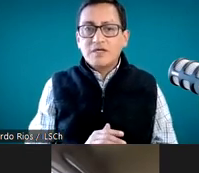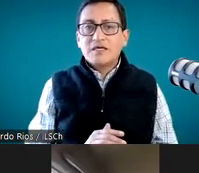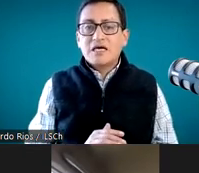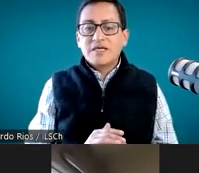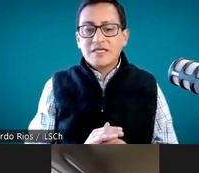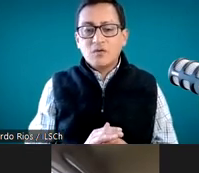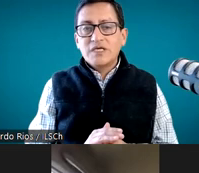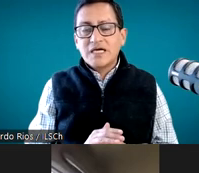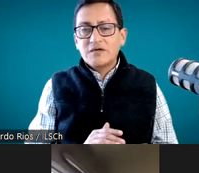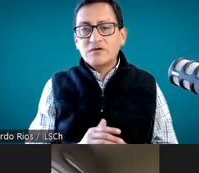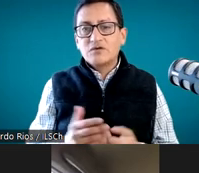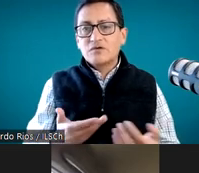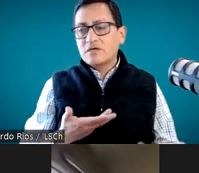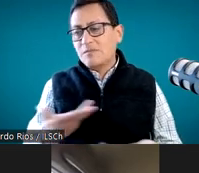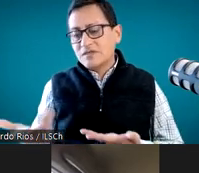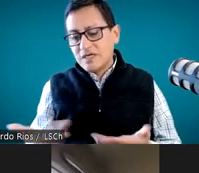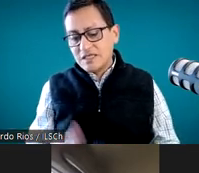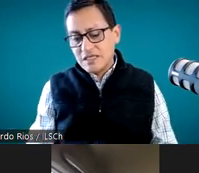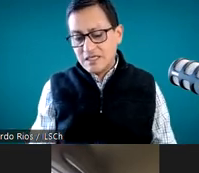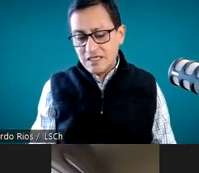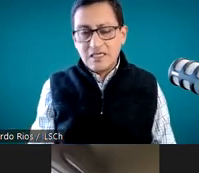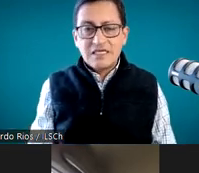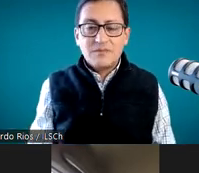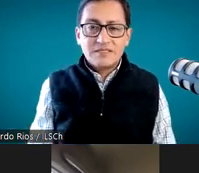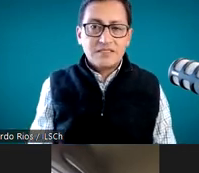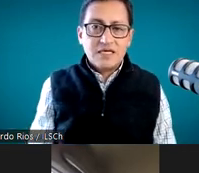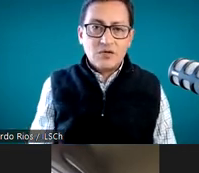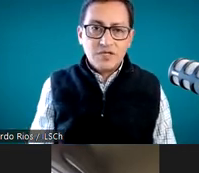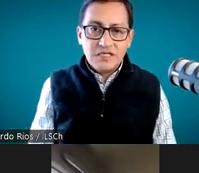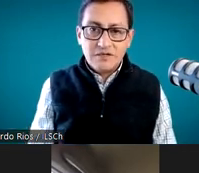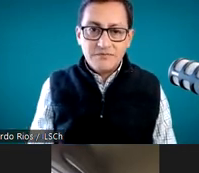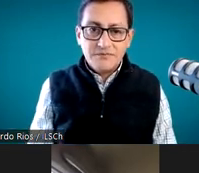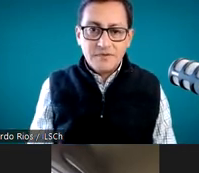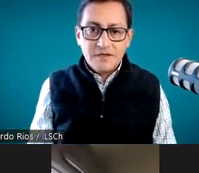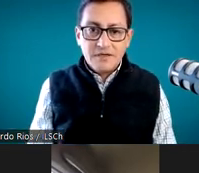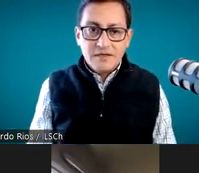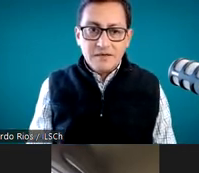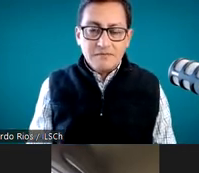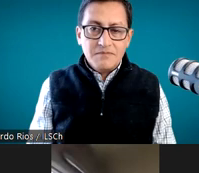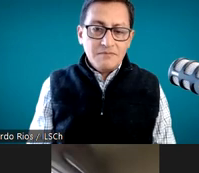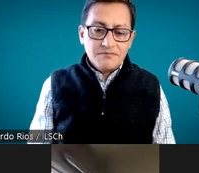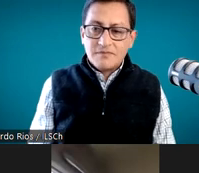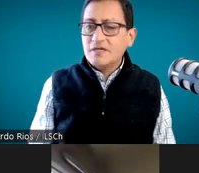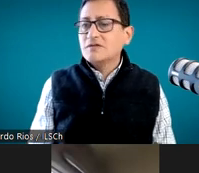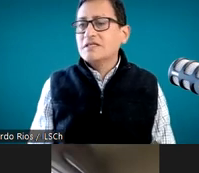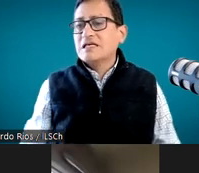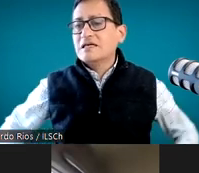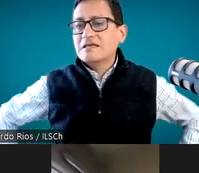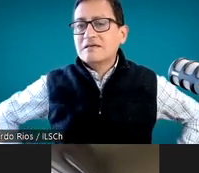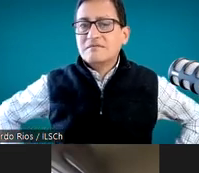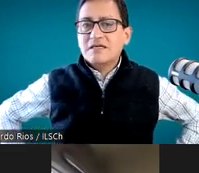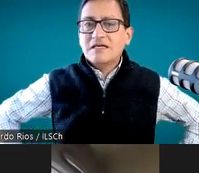para poder aprender a comunicarnos con la persona que tiene esta discapacidad auditiva. Bien, eso